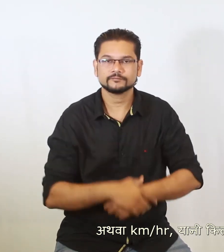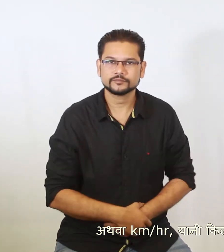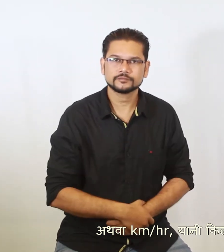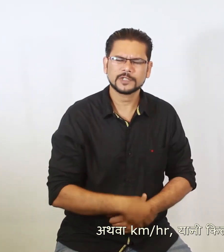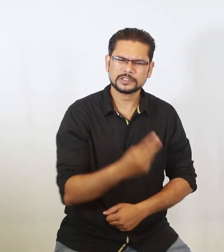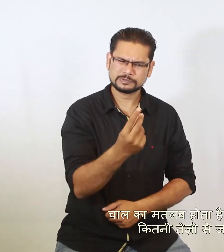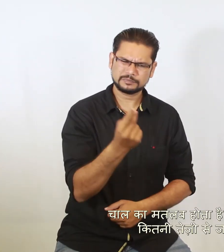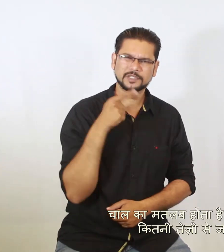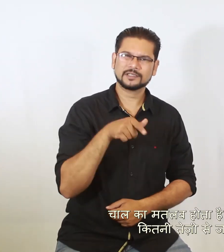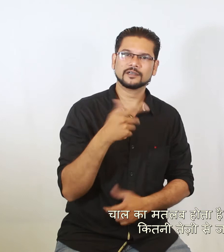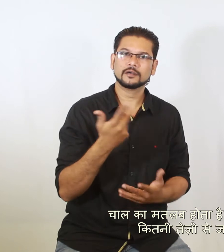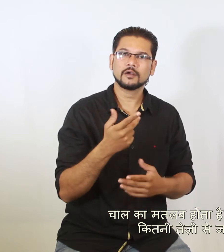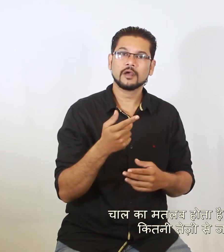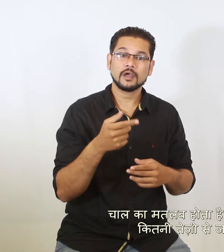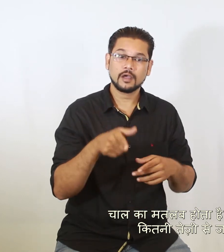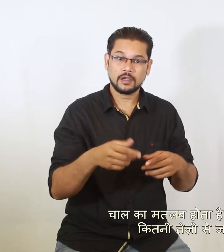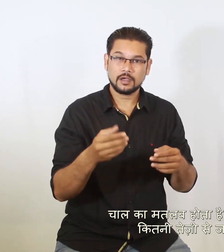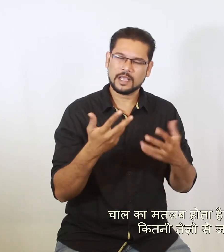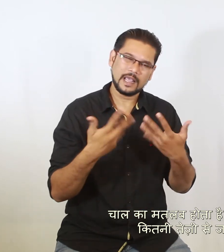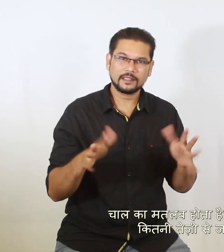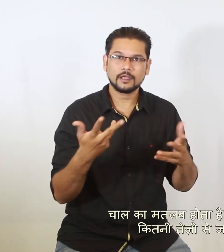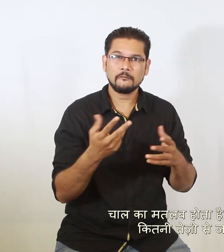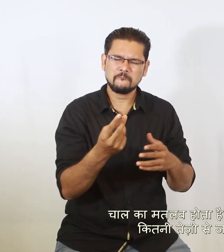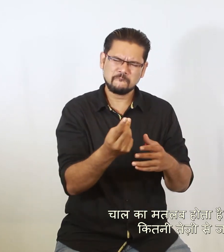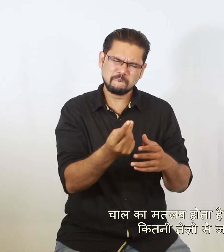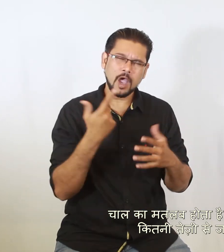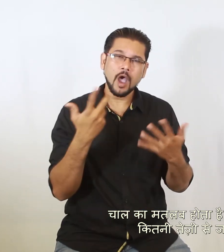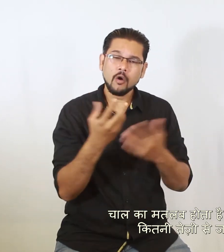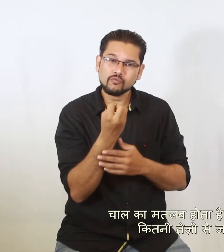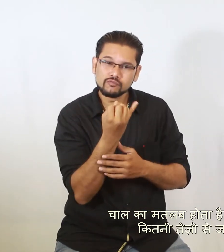चाल का मतलब होता है कि कोई वस्तु कितनी तेजी से जा रही है